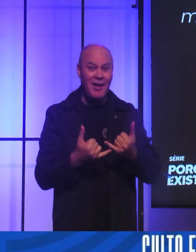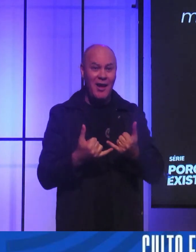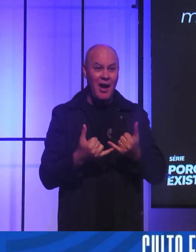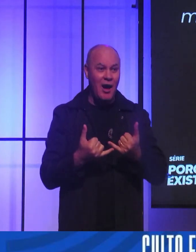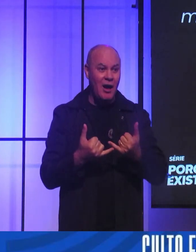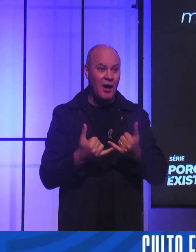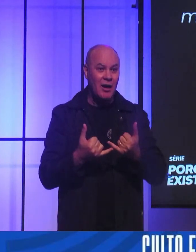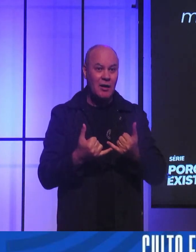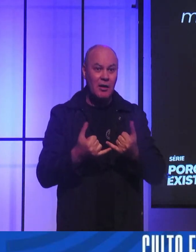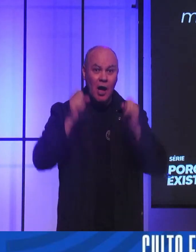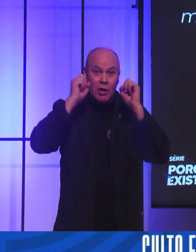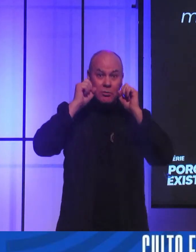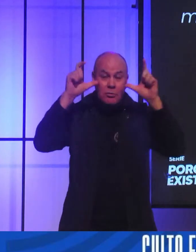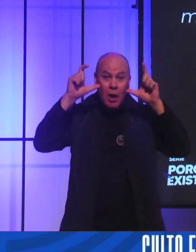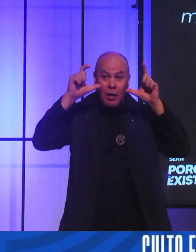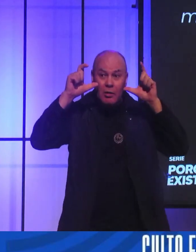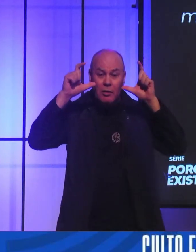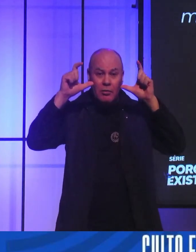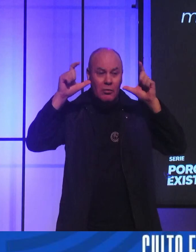E não é eu que digo.